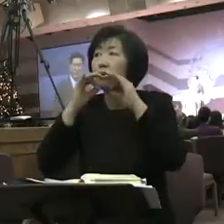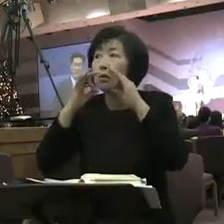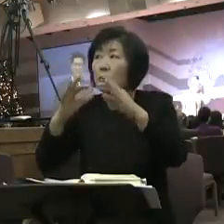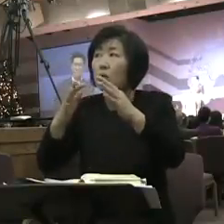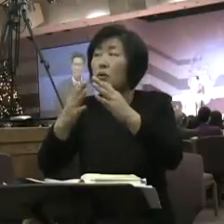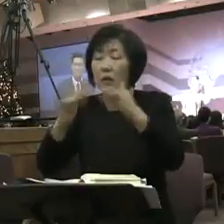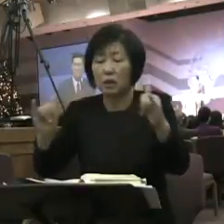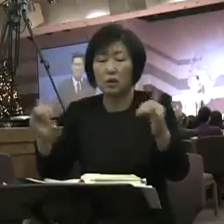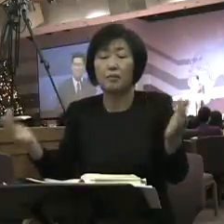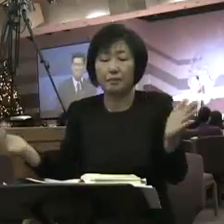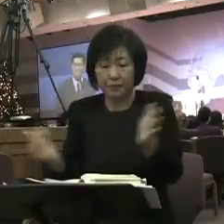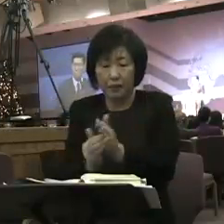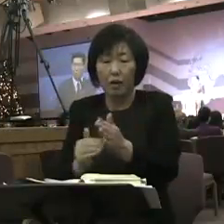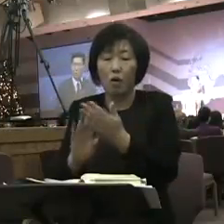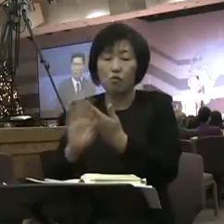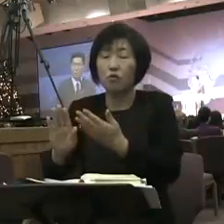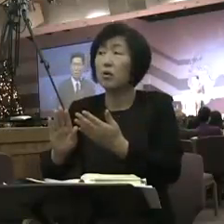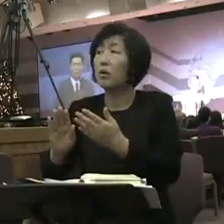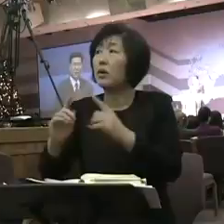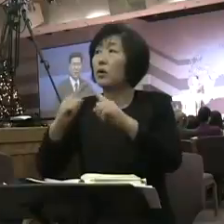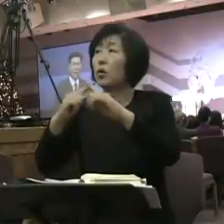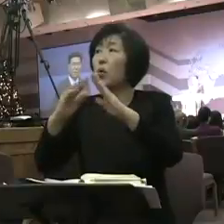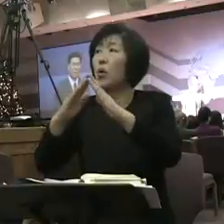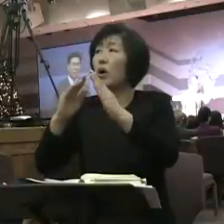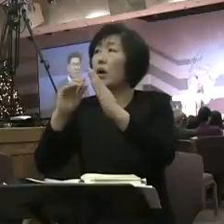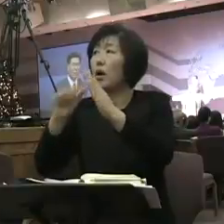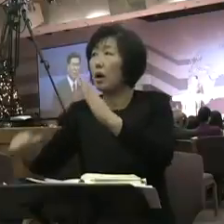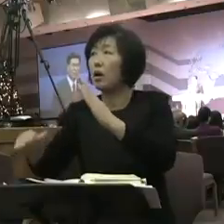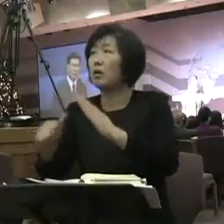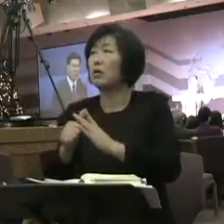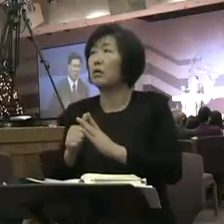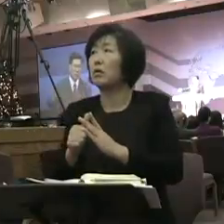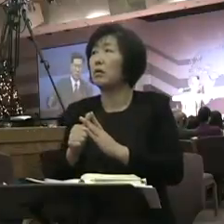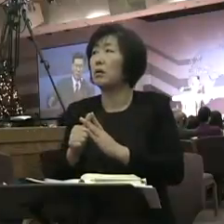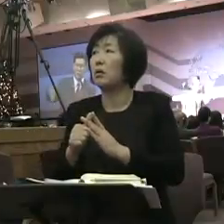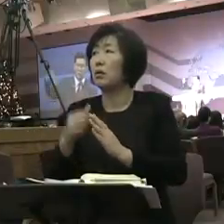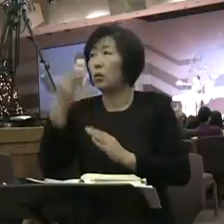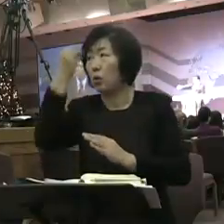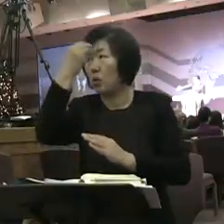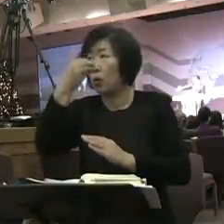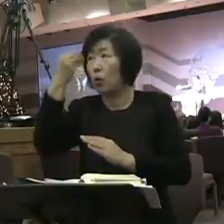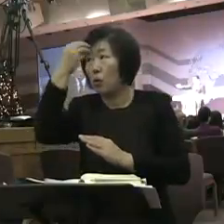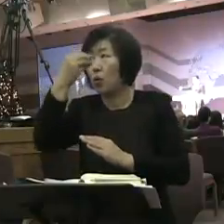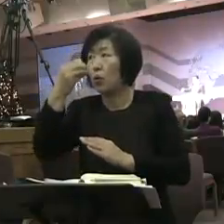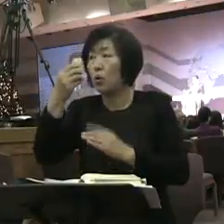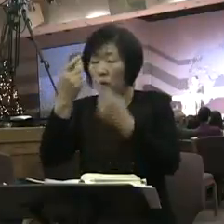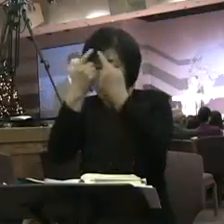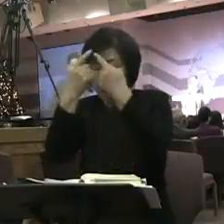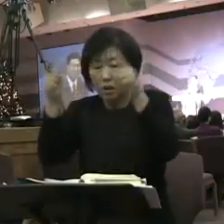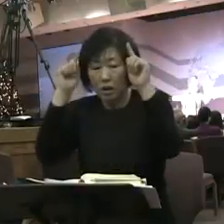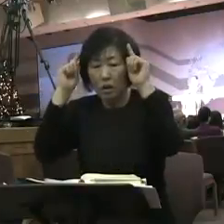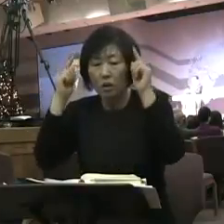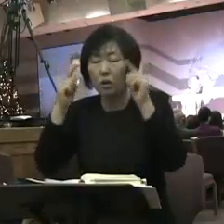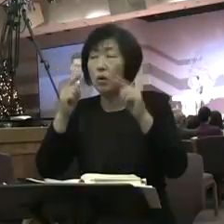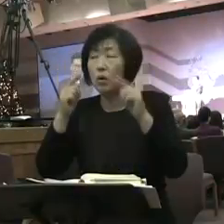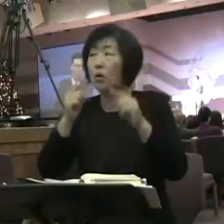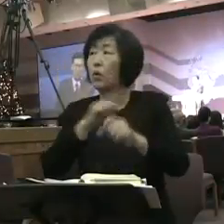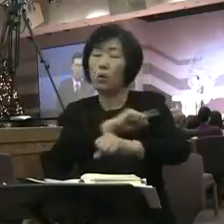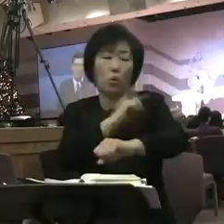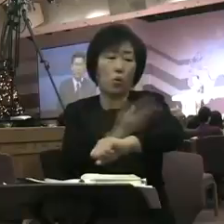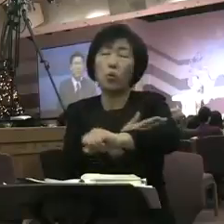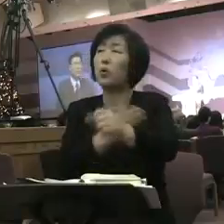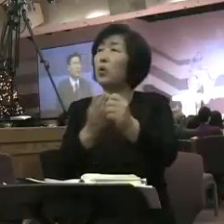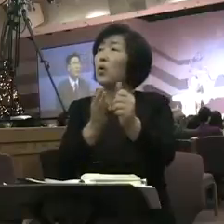모교회에 갔더니 권사님들이 저를 잘 아는, 제가 고등학교 때, 대학교 때 저를 잘 아는 권사님들이 제